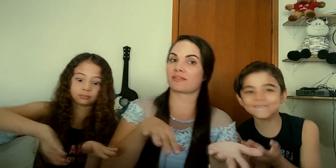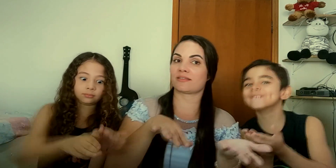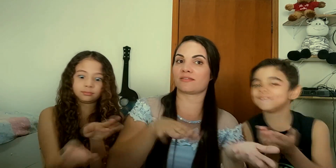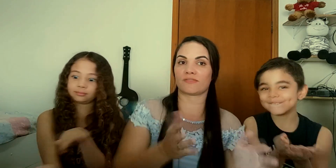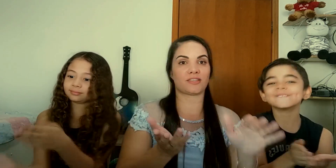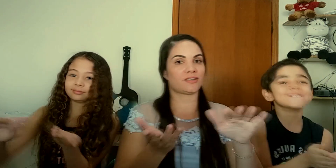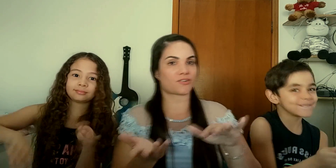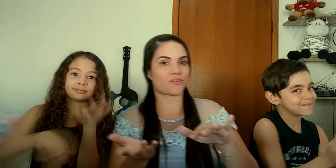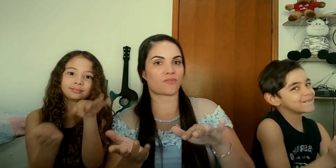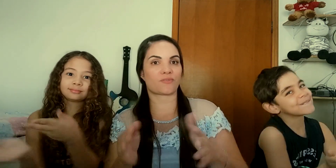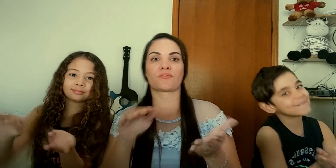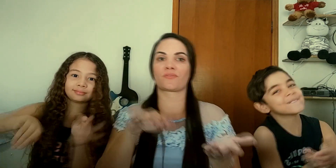virou.